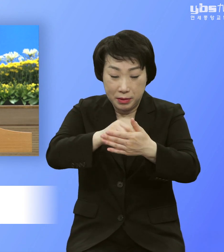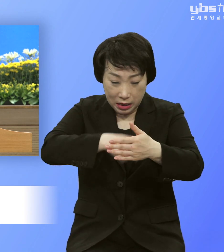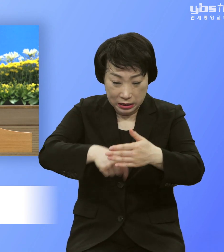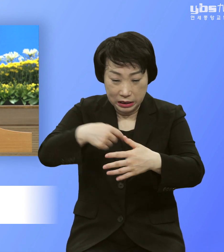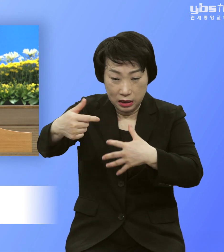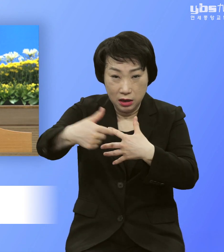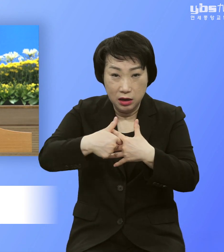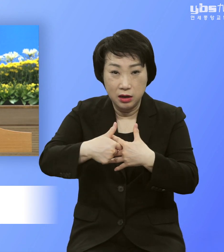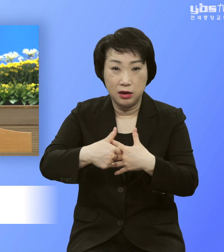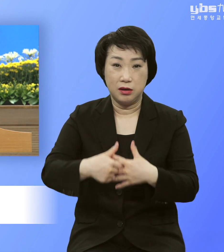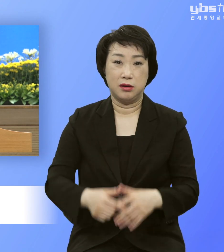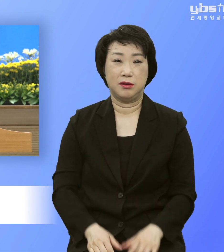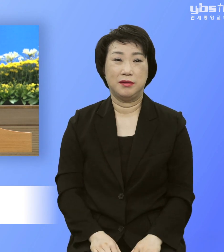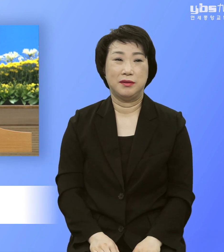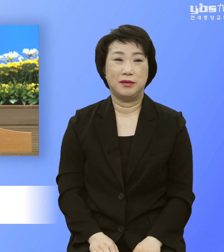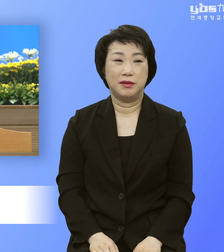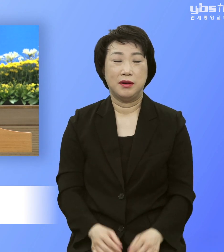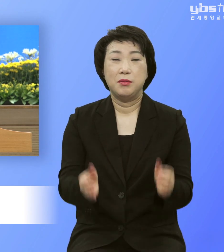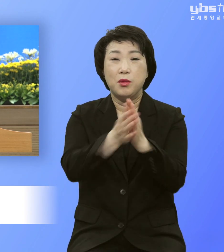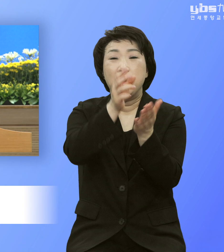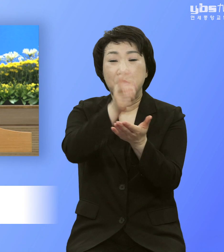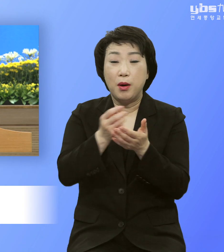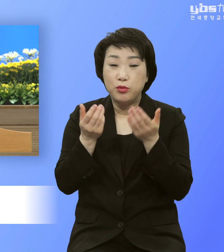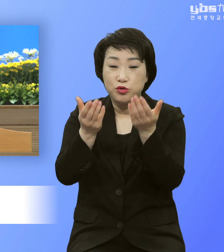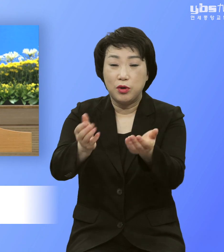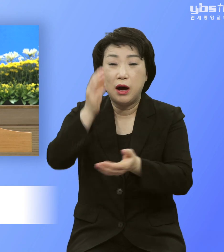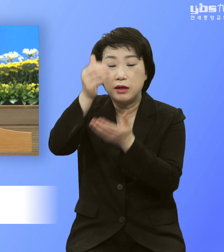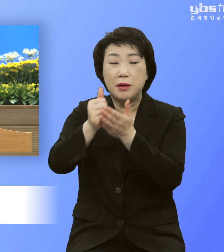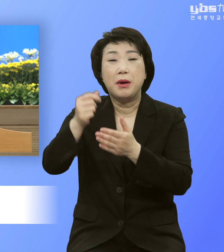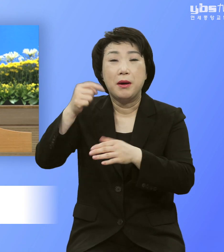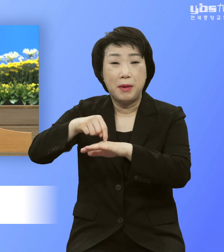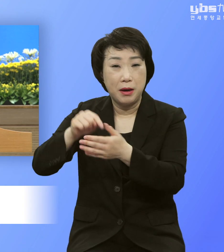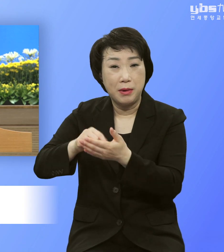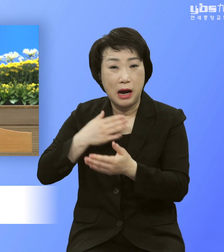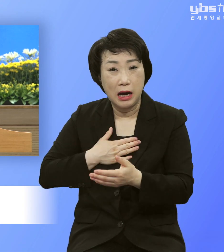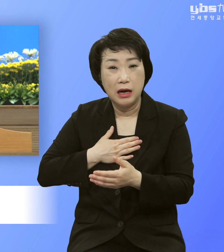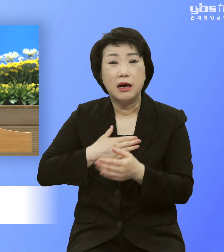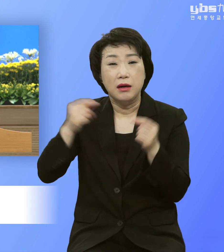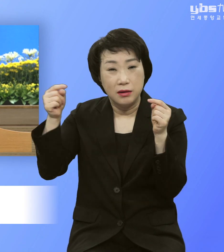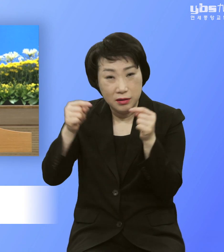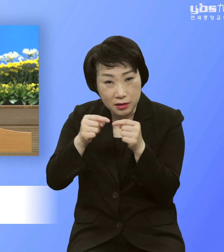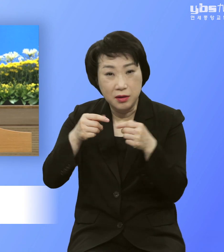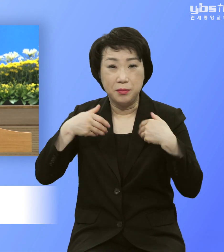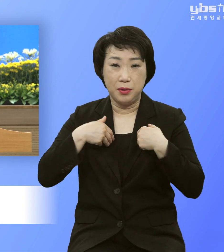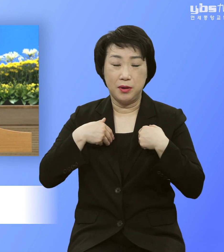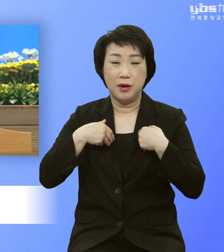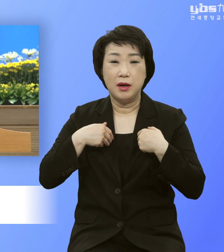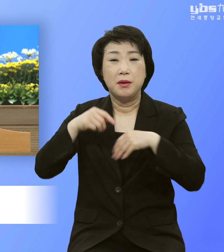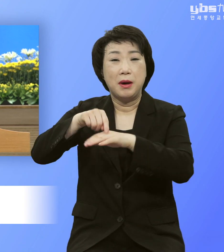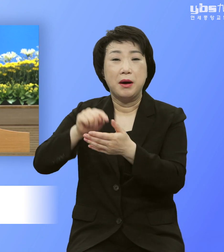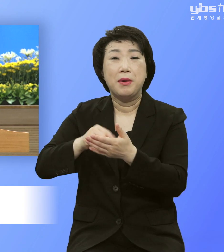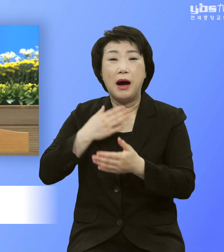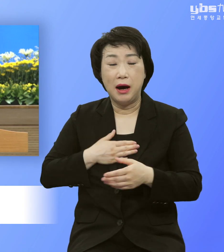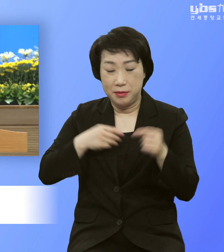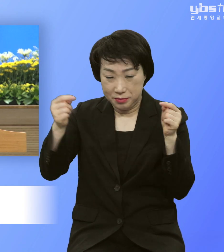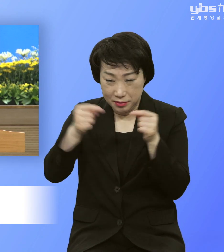본다 이 말이요. 율법을 보내신 하나님의 정신을 알아야 된다. 심정을 알아야